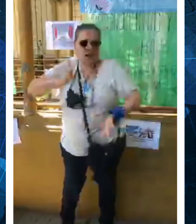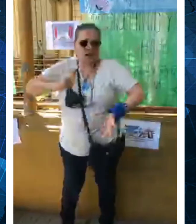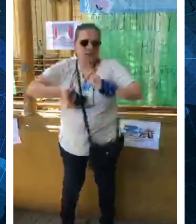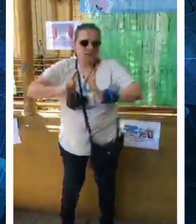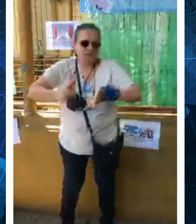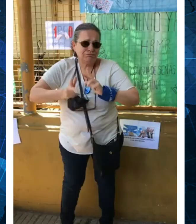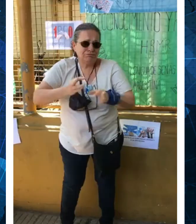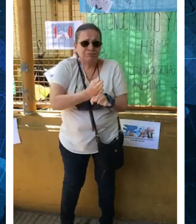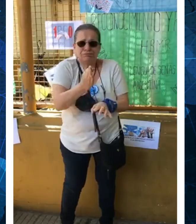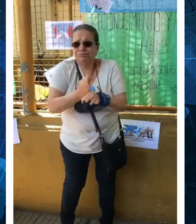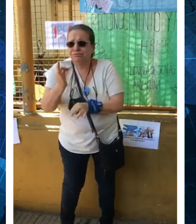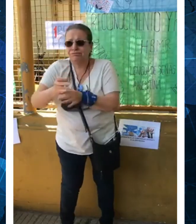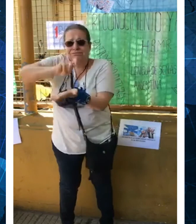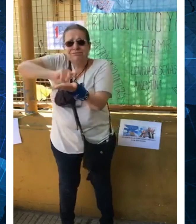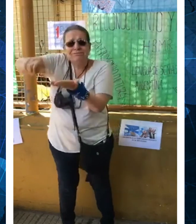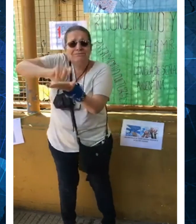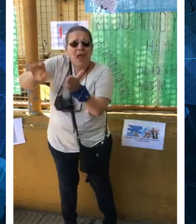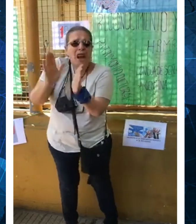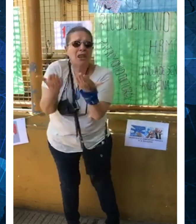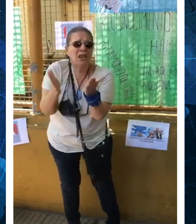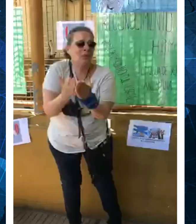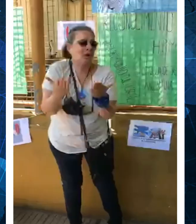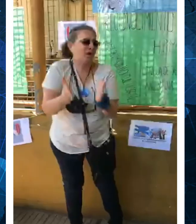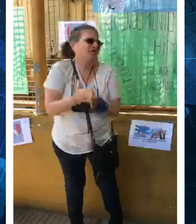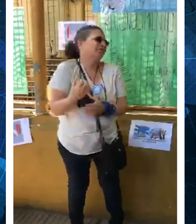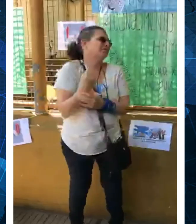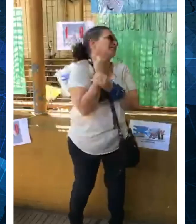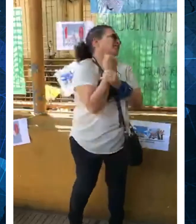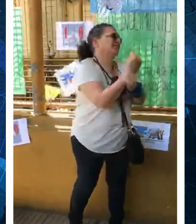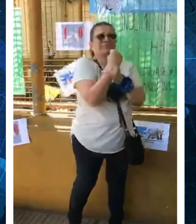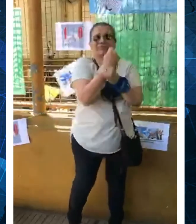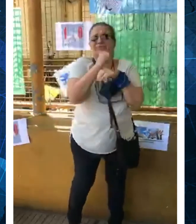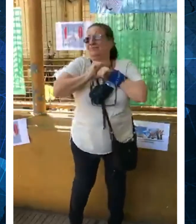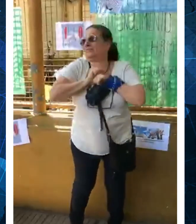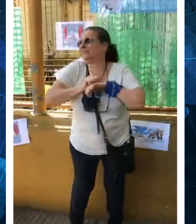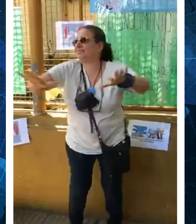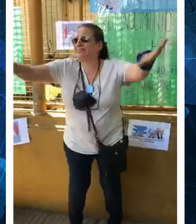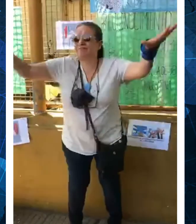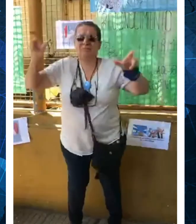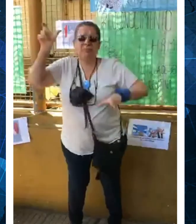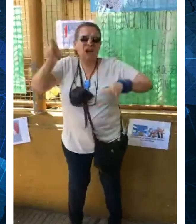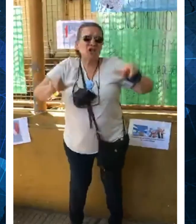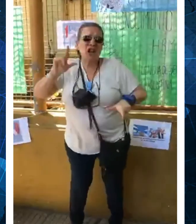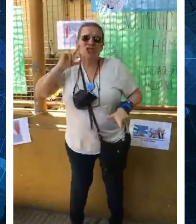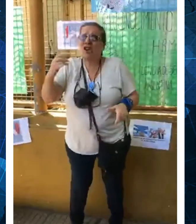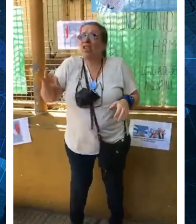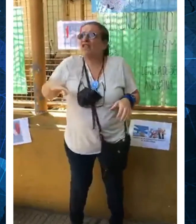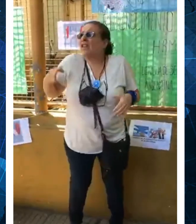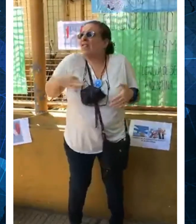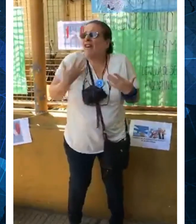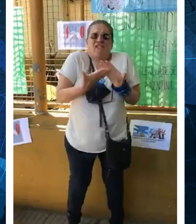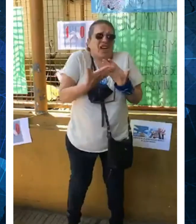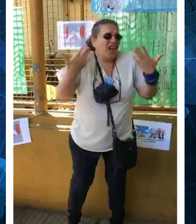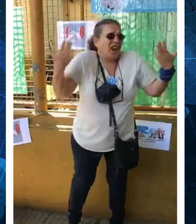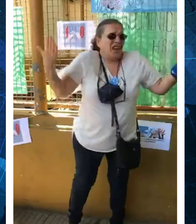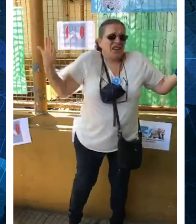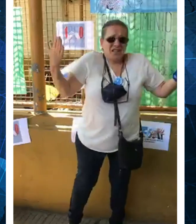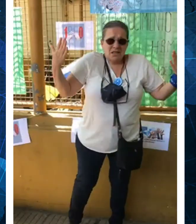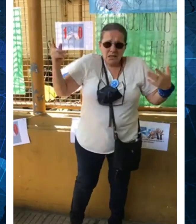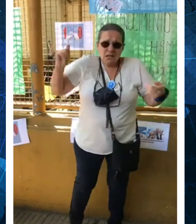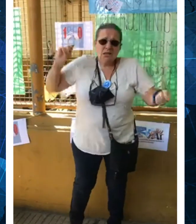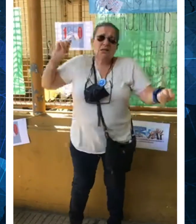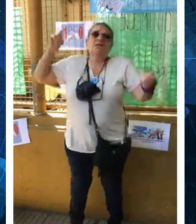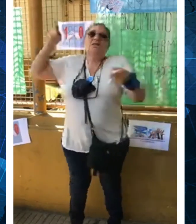1880, antes de 1880, había educación para niños sordos, difusión de